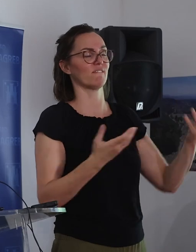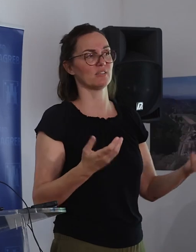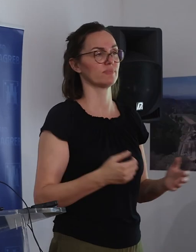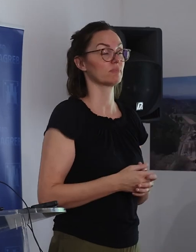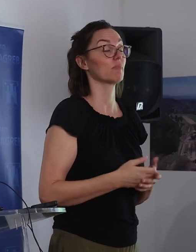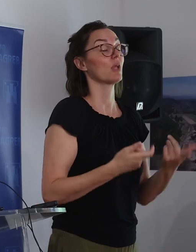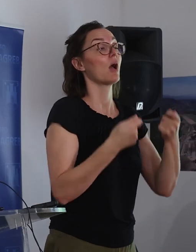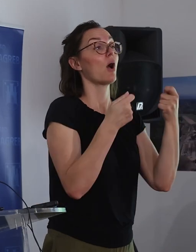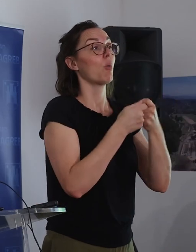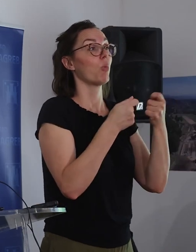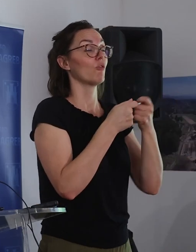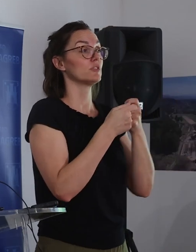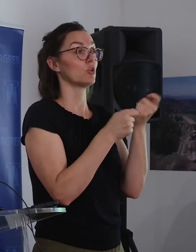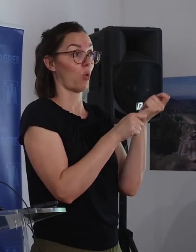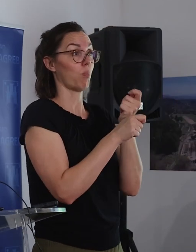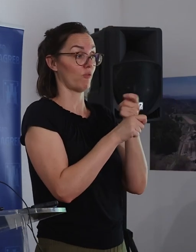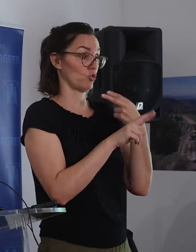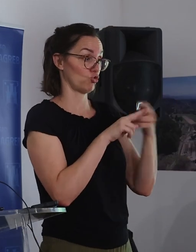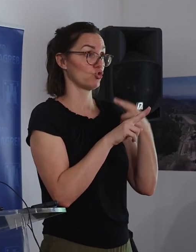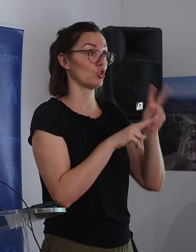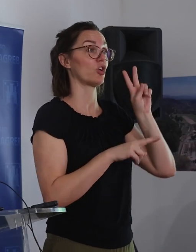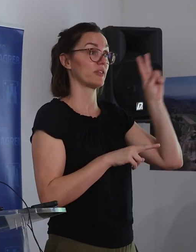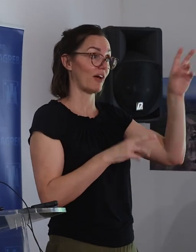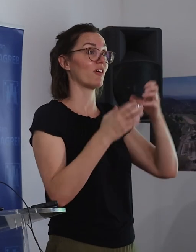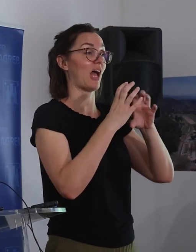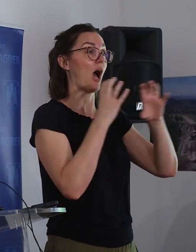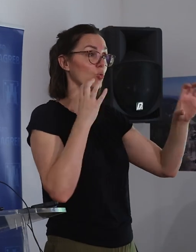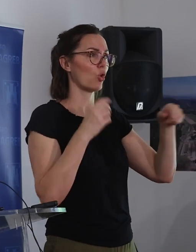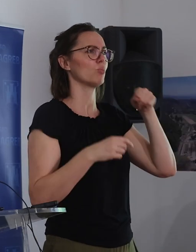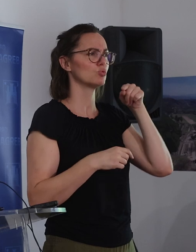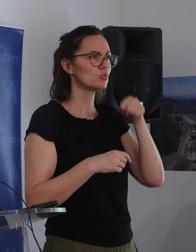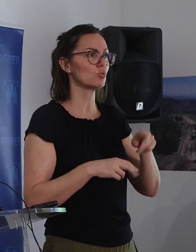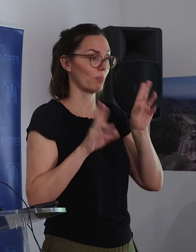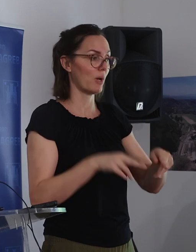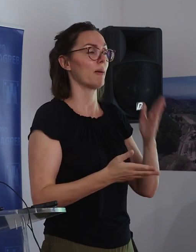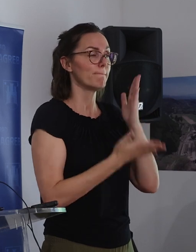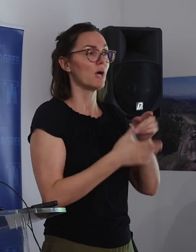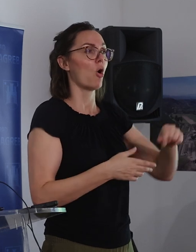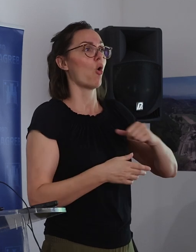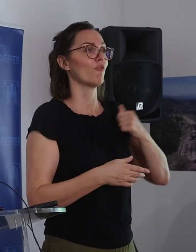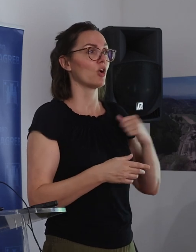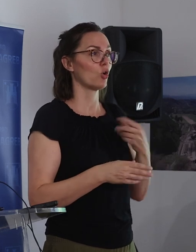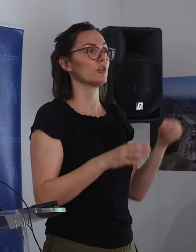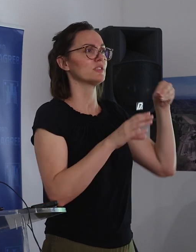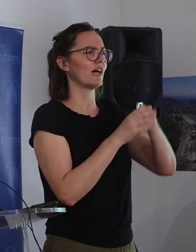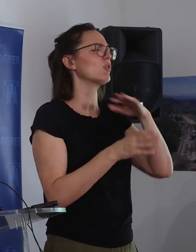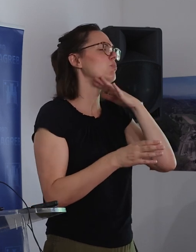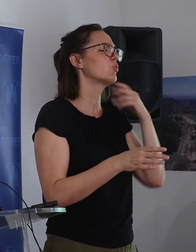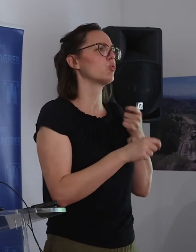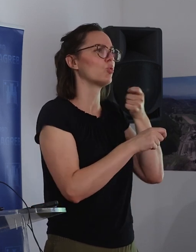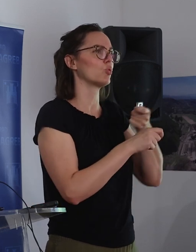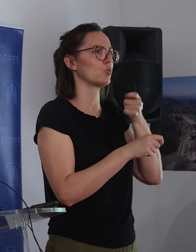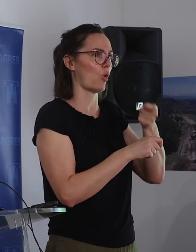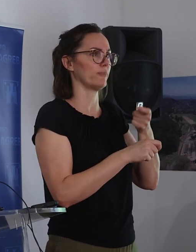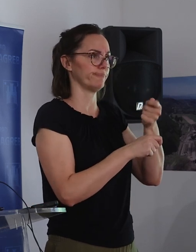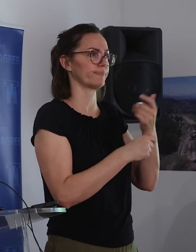Tiče održavanja čistoće trame i autobusa, tu baš smo ove godine u proračun stavili kapitalne investicije za ZET